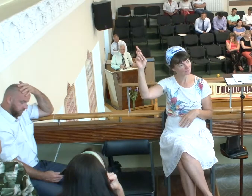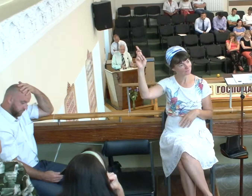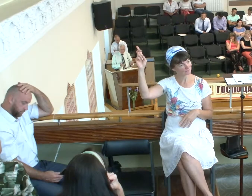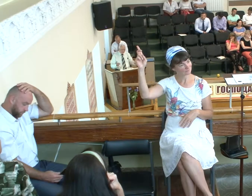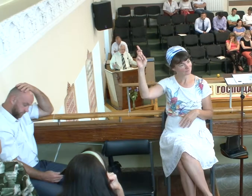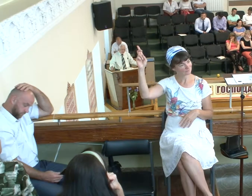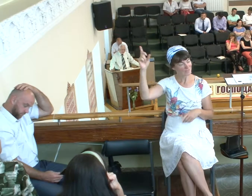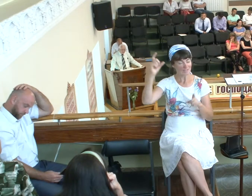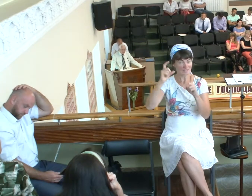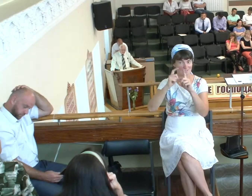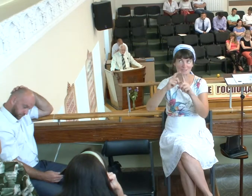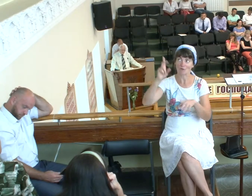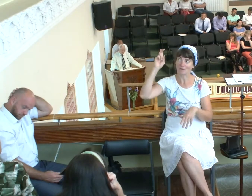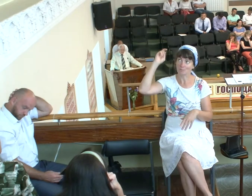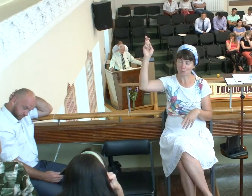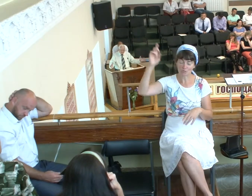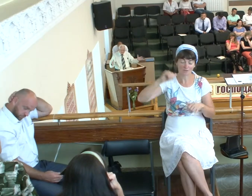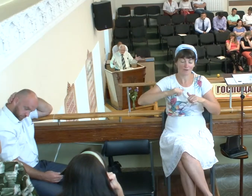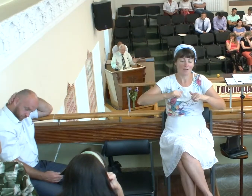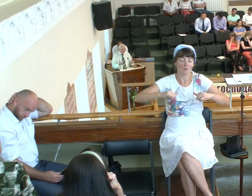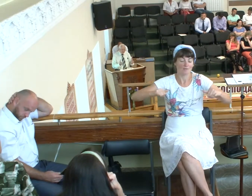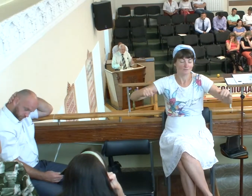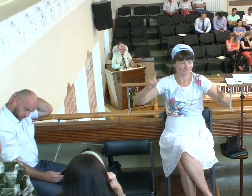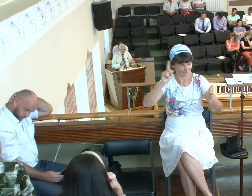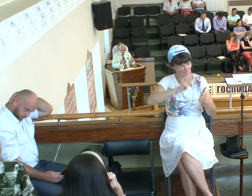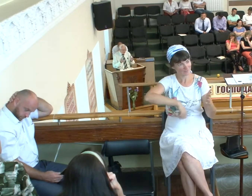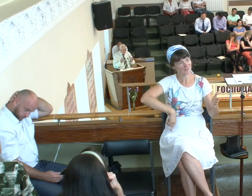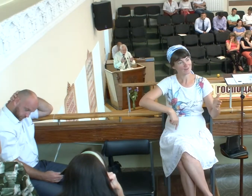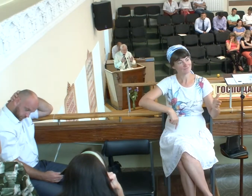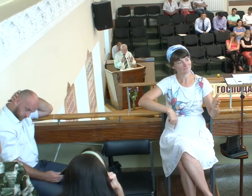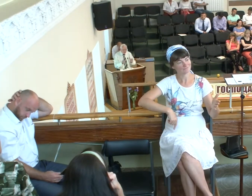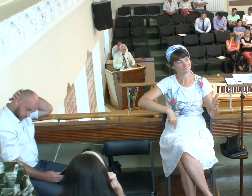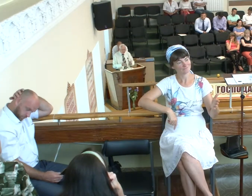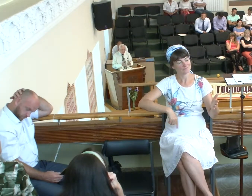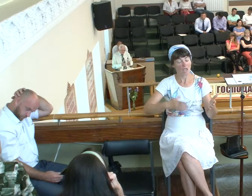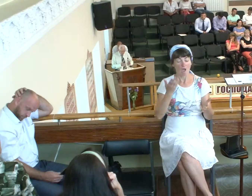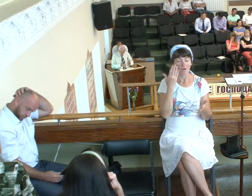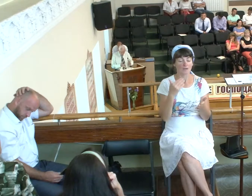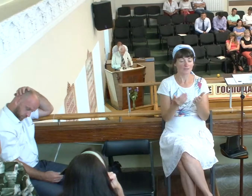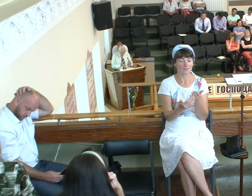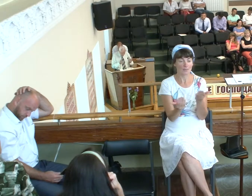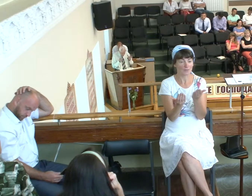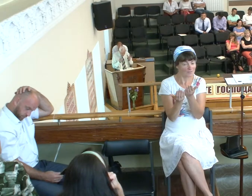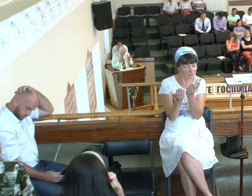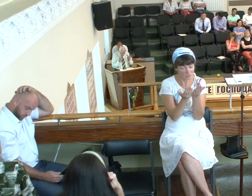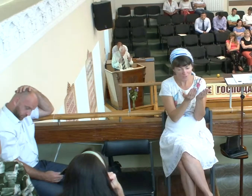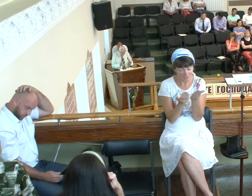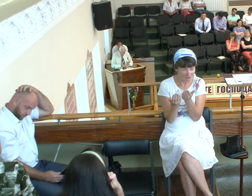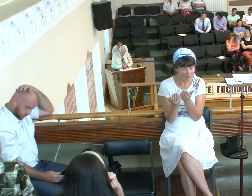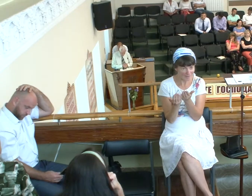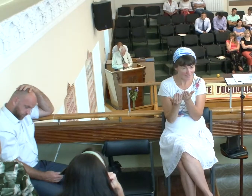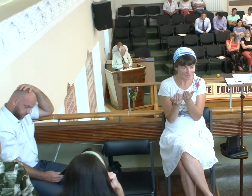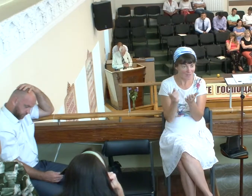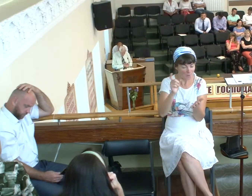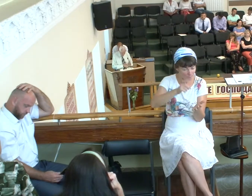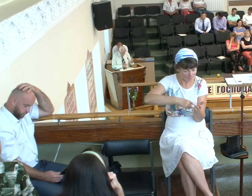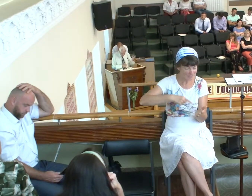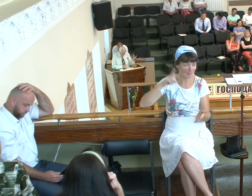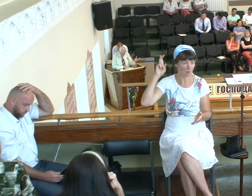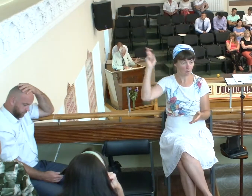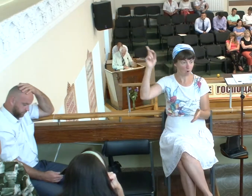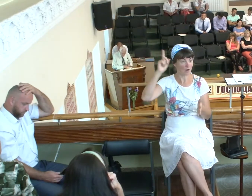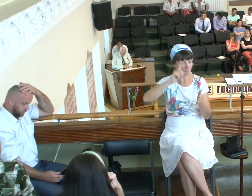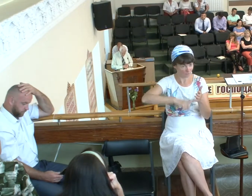мы черпаем веру. Она растет тогда, когда мы читаем, когда мы убеждаемся в верности Божией,